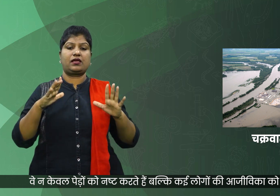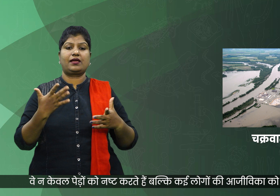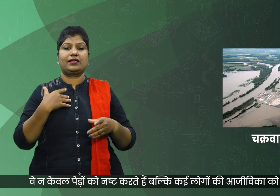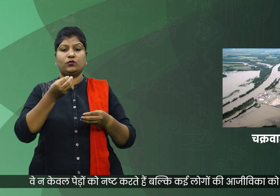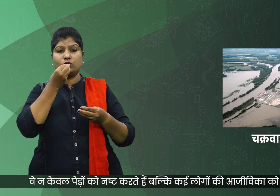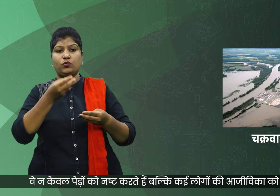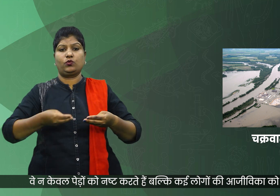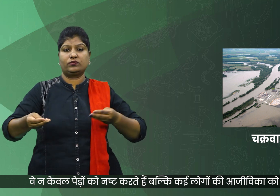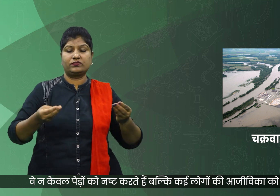हैं।